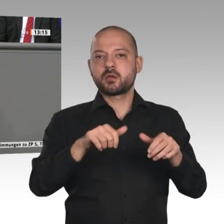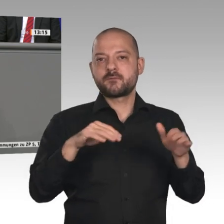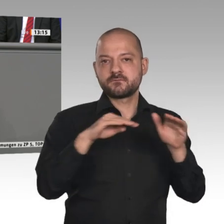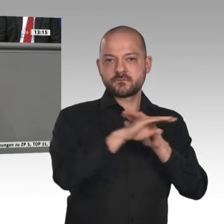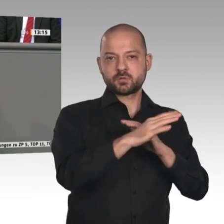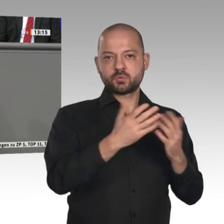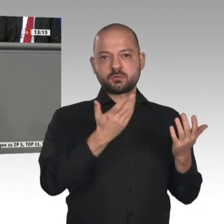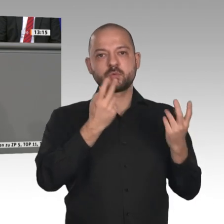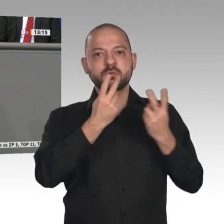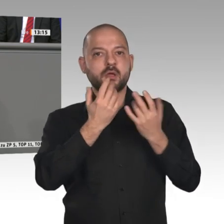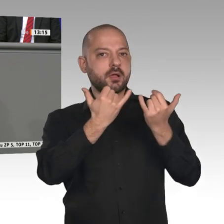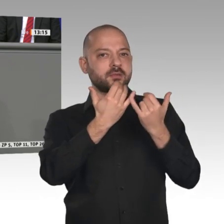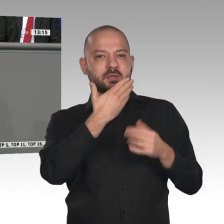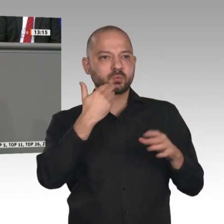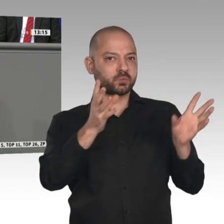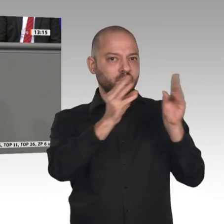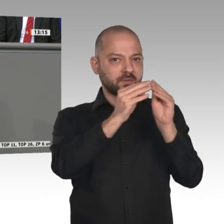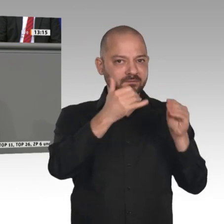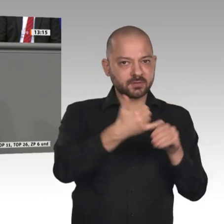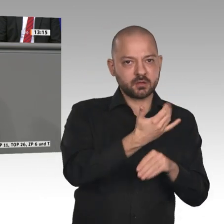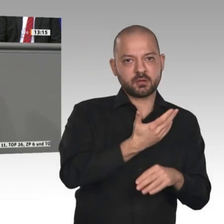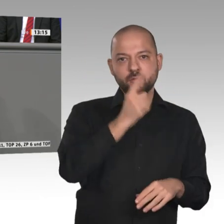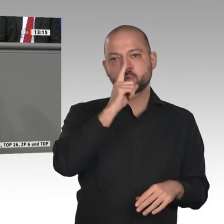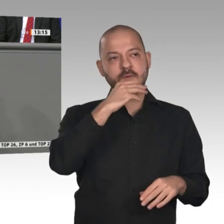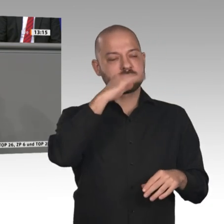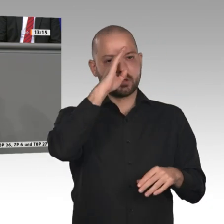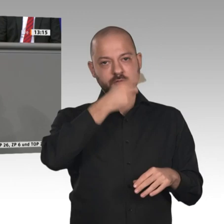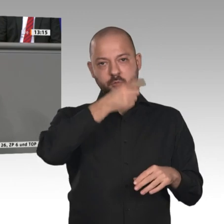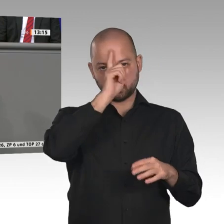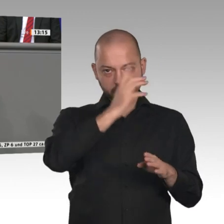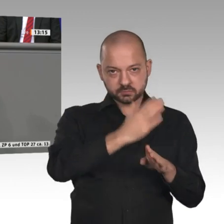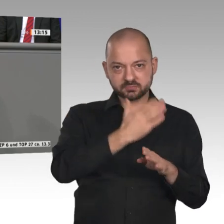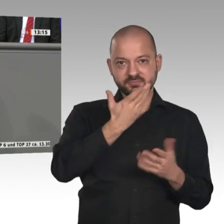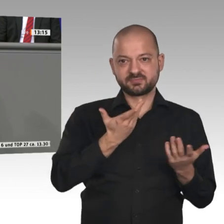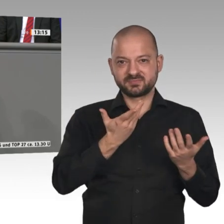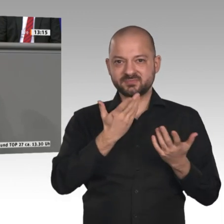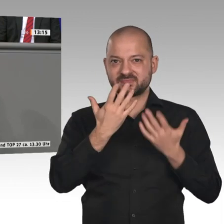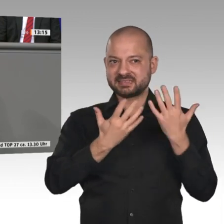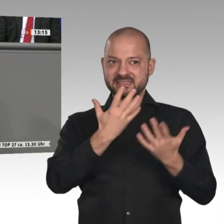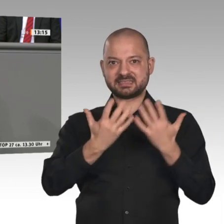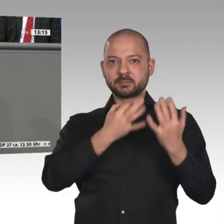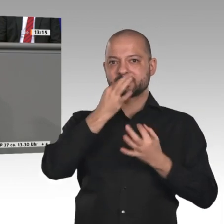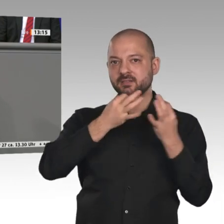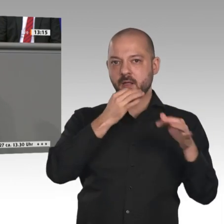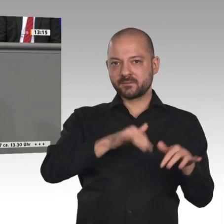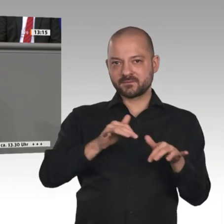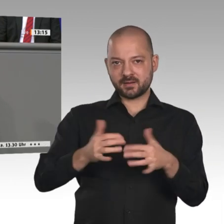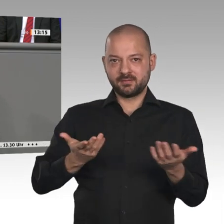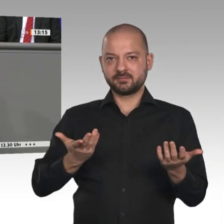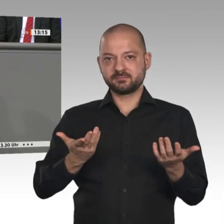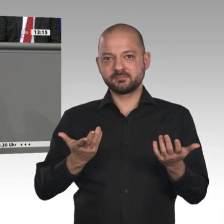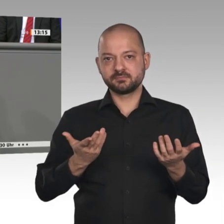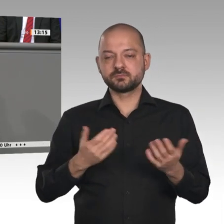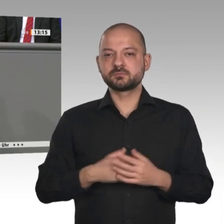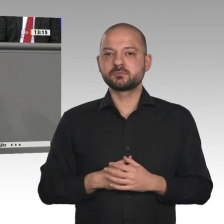und nur der Vater Deutscher, aber in der alten Rechtsprechung der Vater die Staatsangehörigkeit weitergibt,